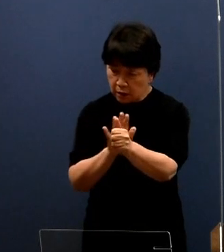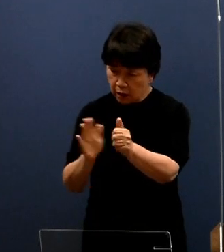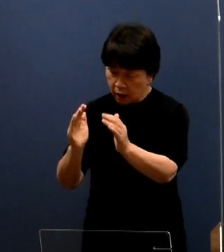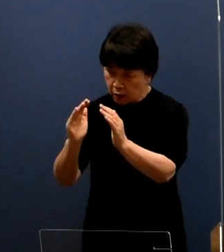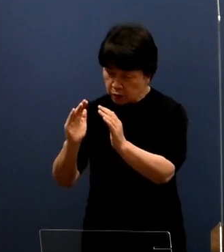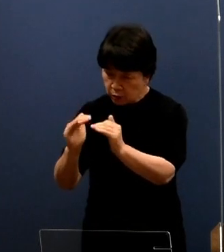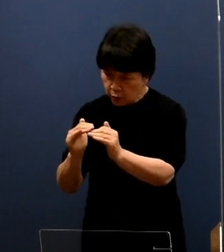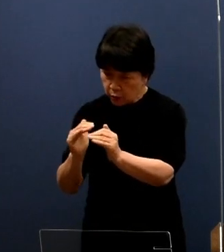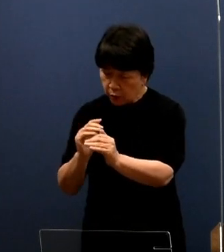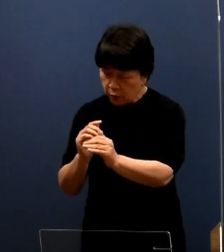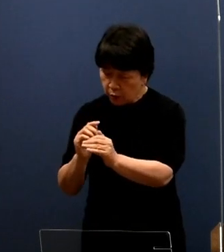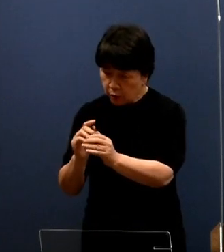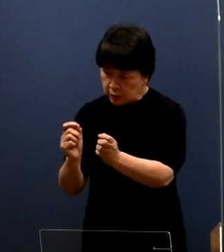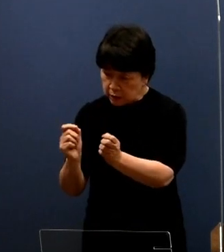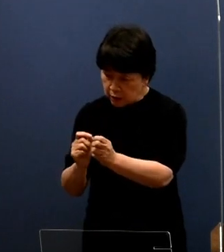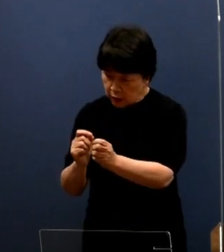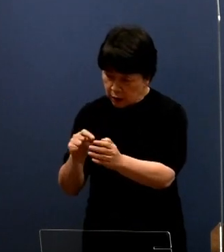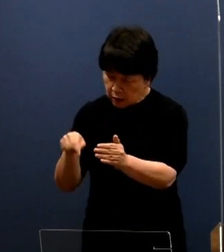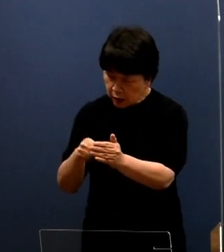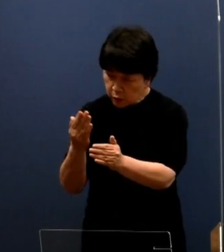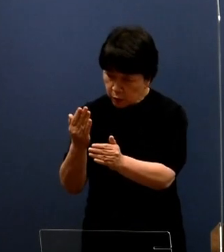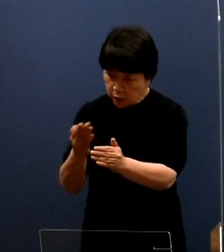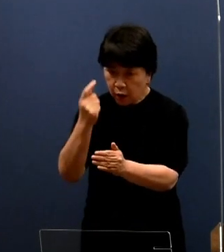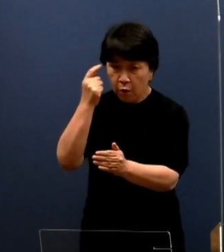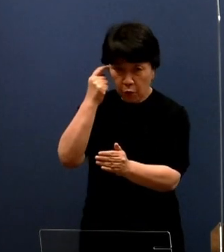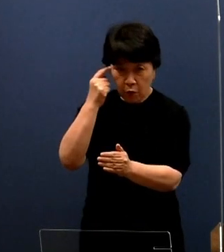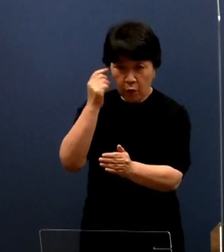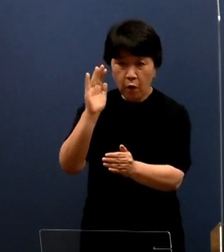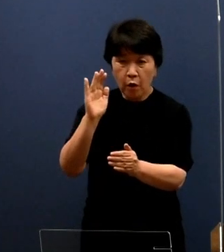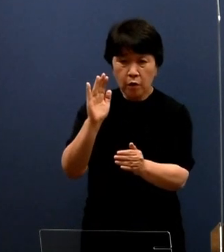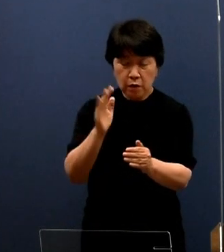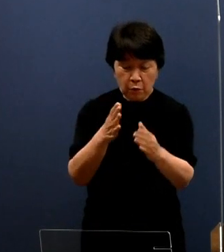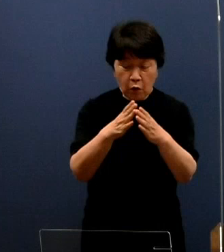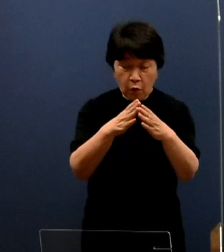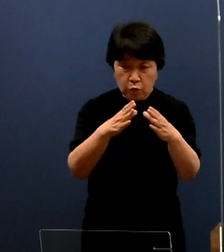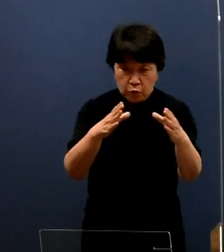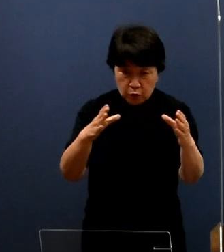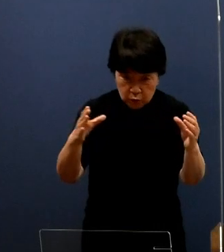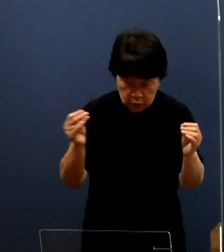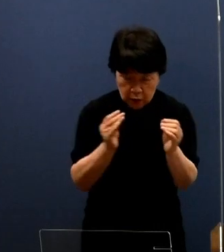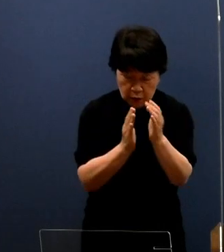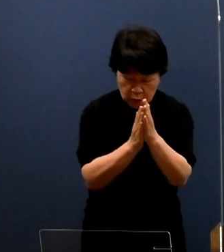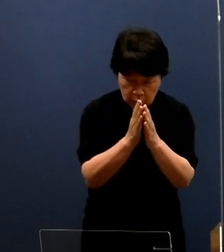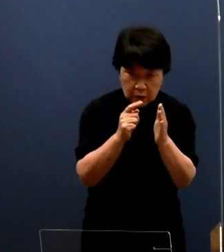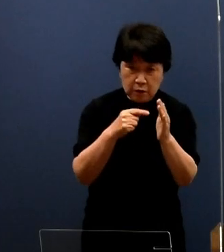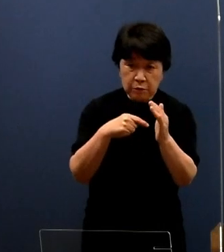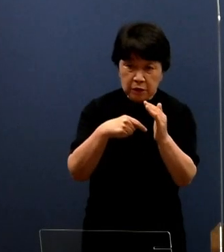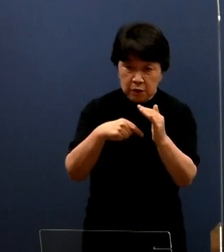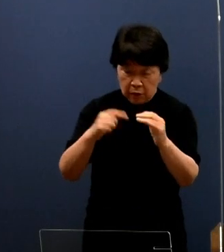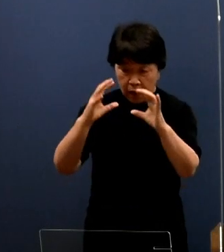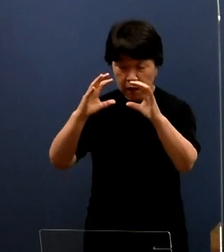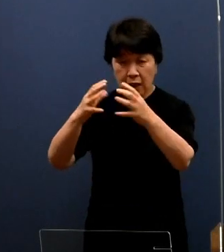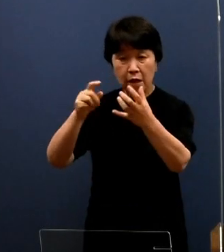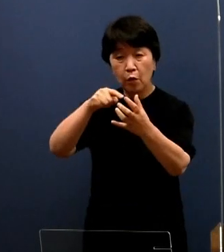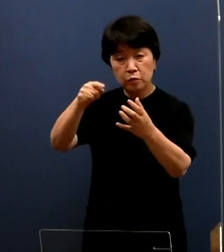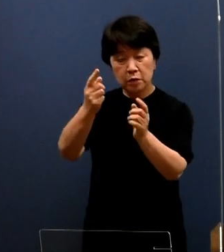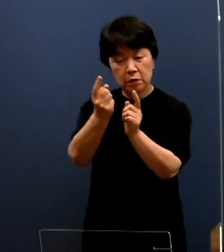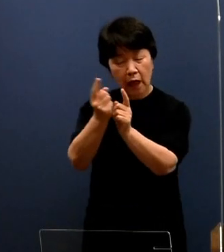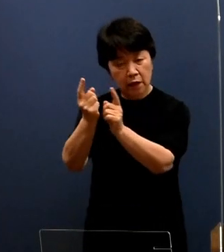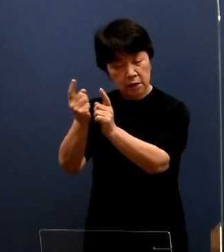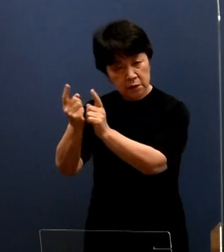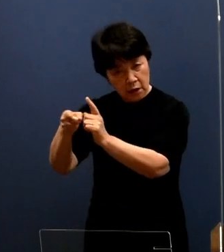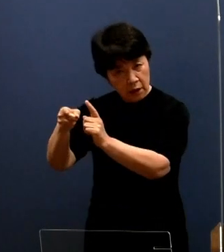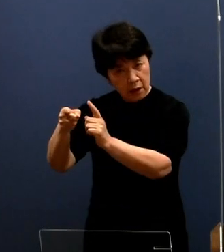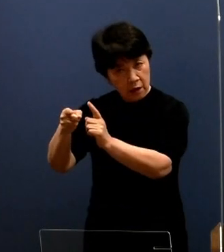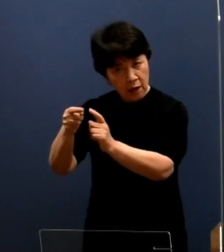ただまあ国葬なので、外交関係のある諸外国に対して案内をすると、これもちょっと内閣葬がどうな